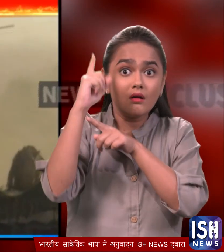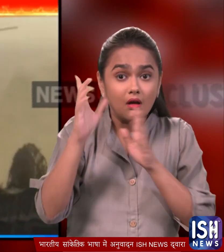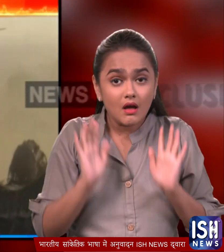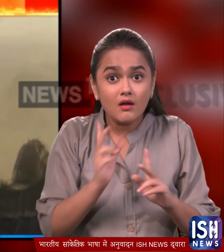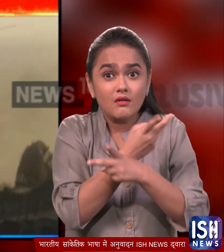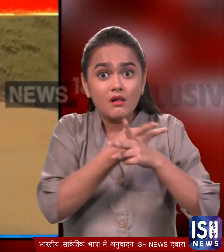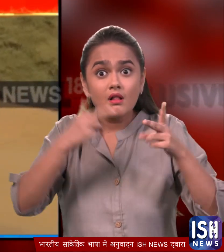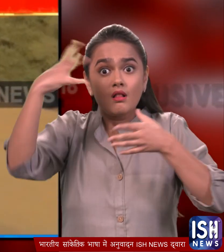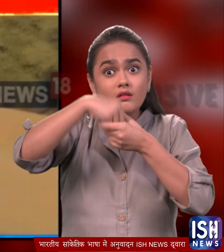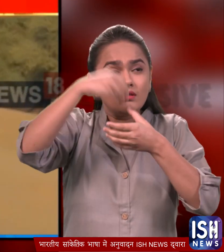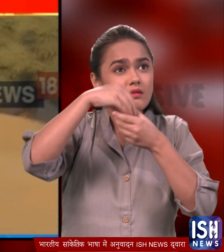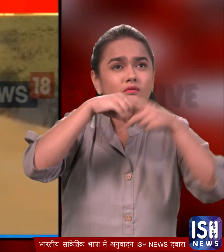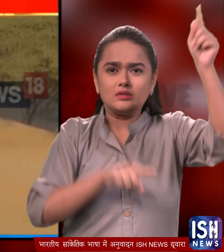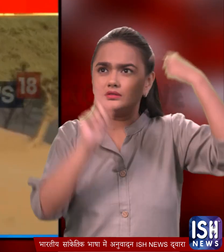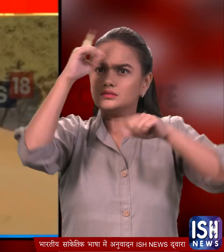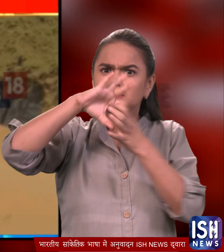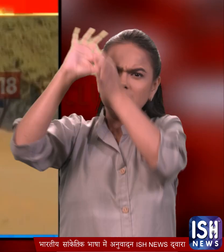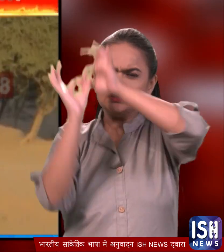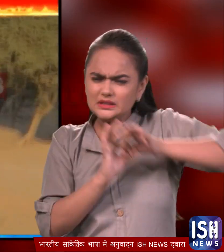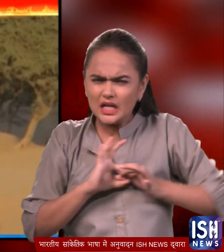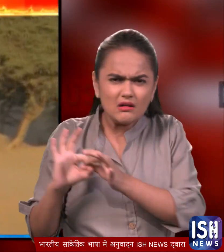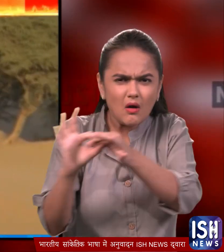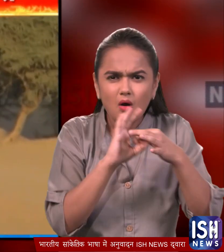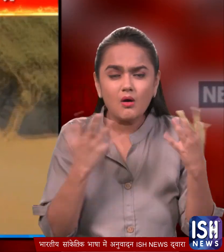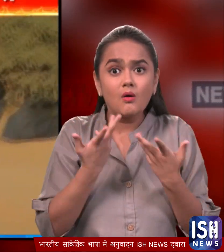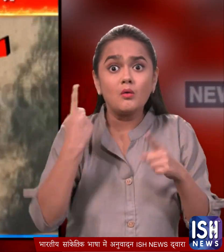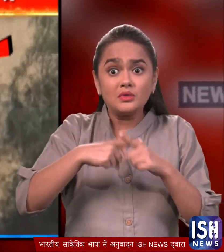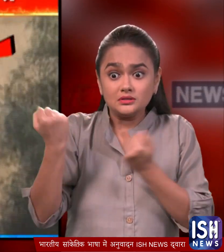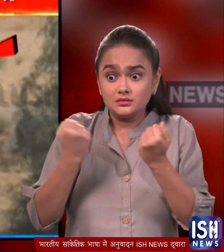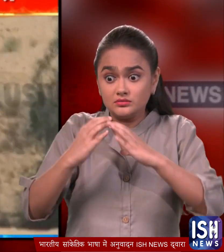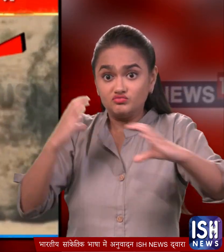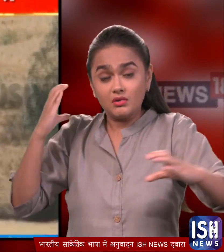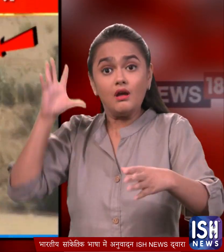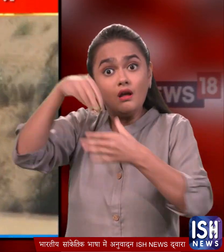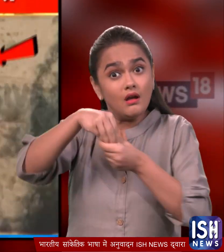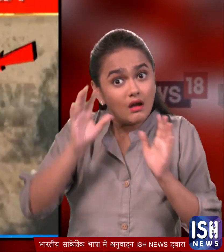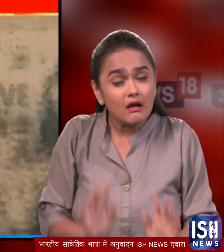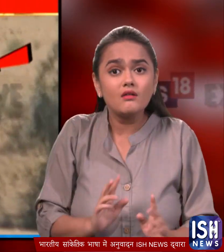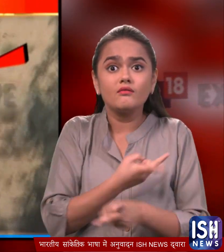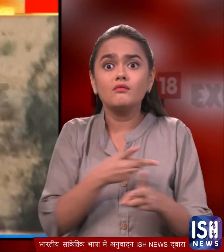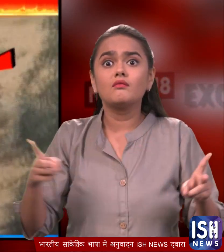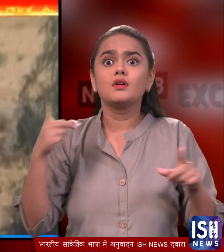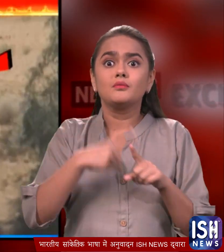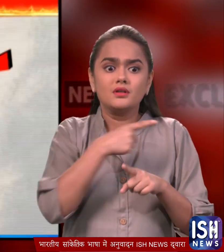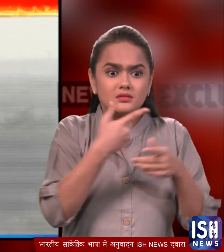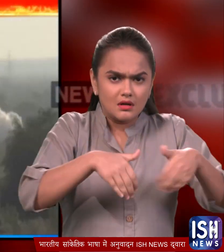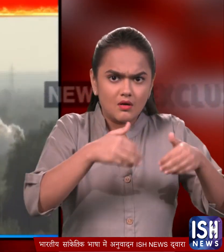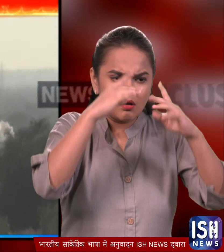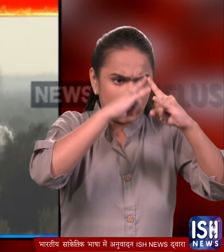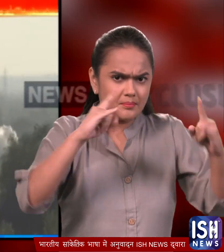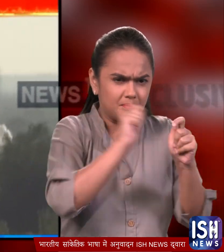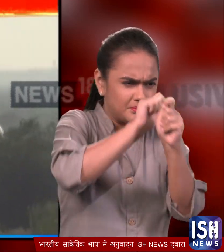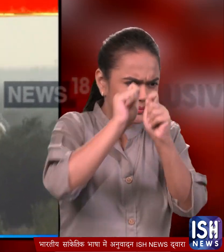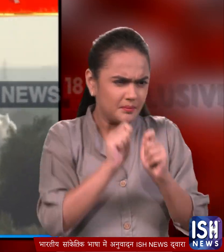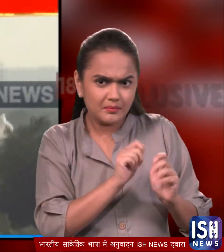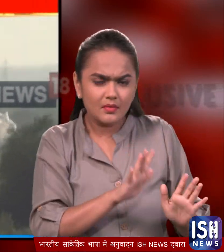के हेलीकॉप्टर ही नहीं बल्कि बेहद भारी भरकम ट्रक भी अभ्यास का हिस्सा बने। रेगिस्तान के बीच दुश्मन के बंकर बनाए गए और उन्हें निशाना बनाने